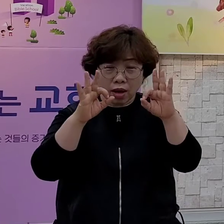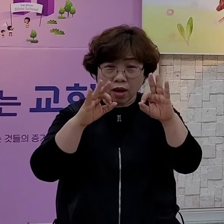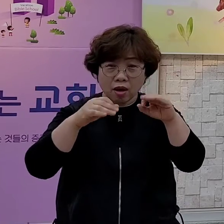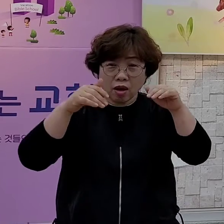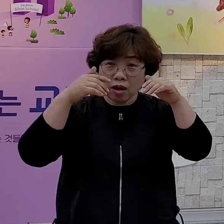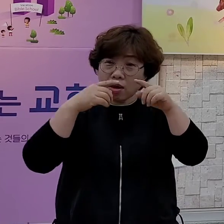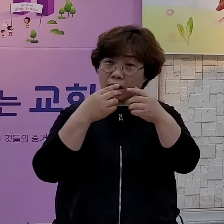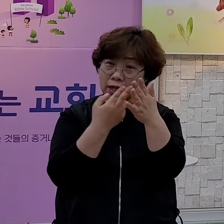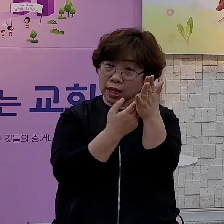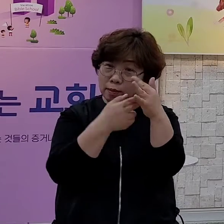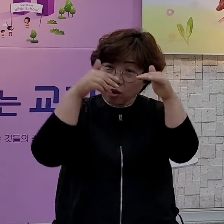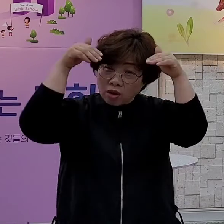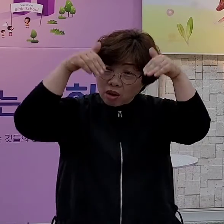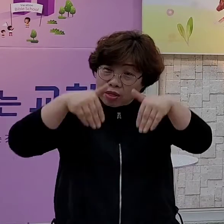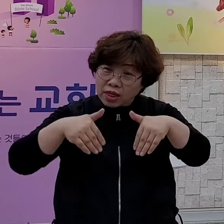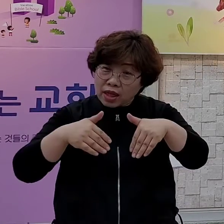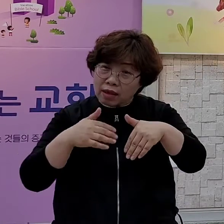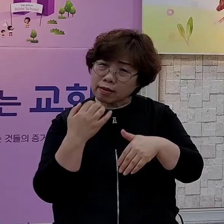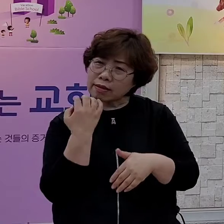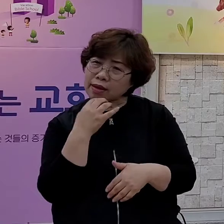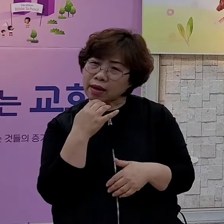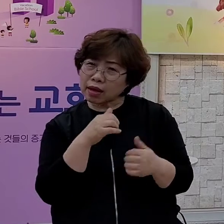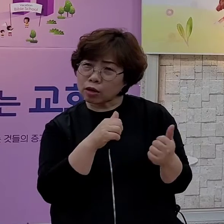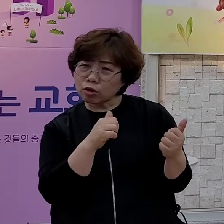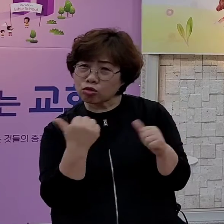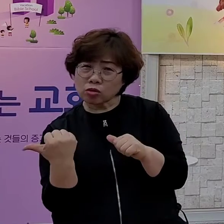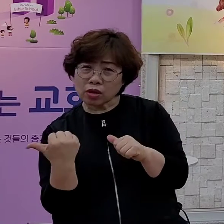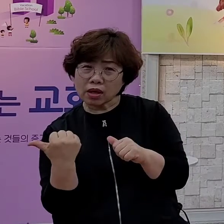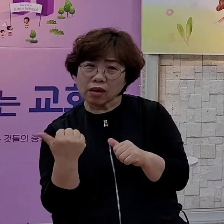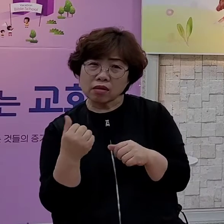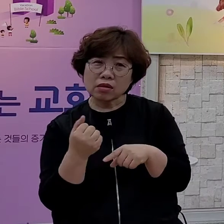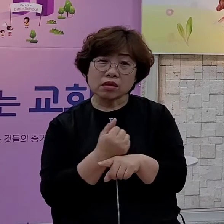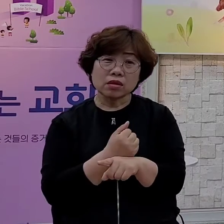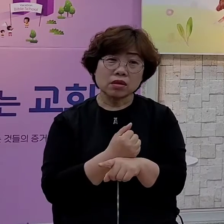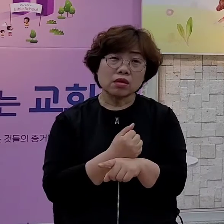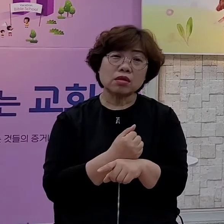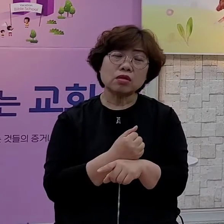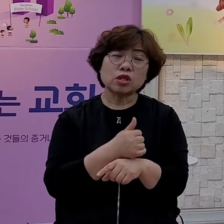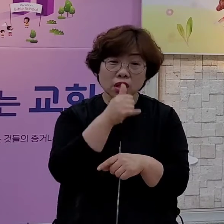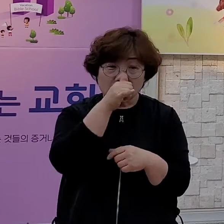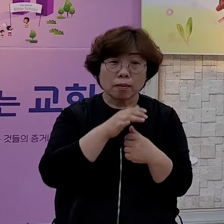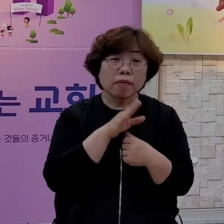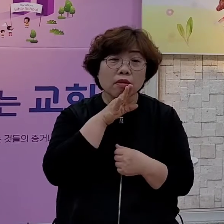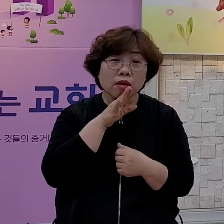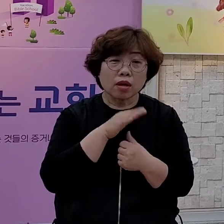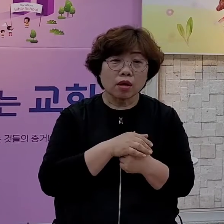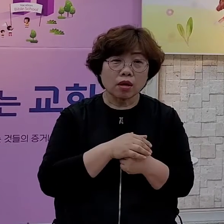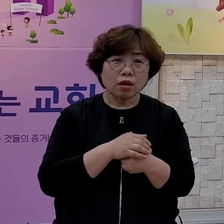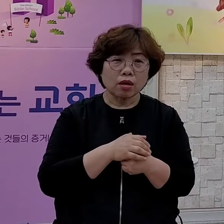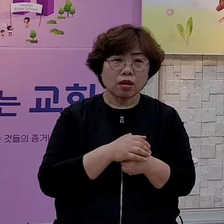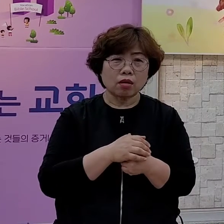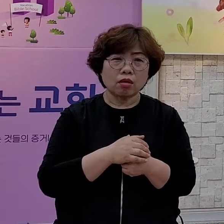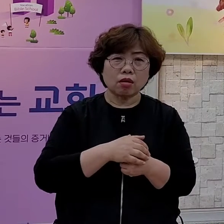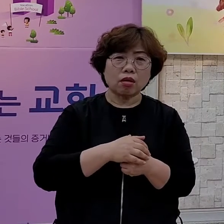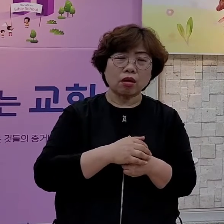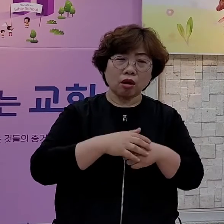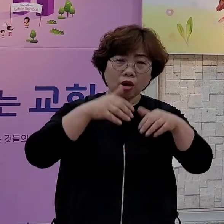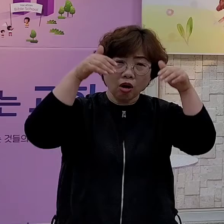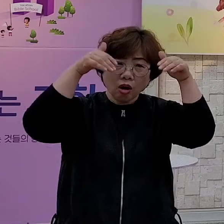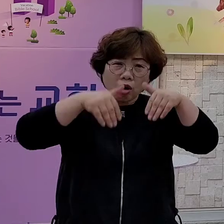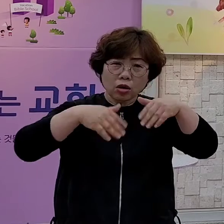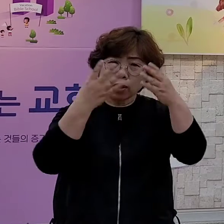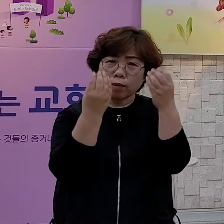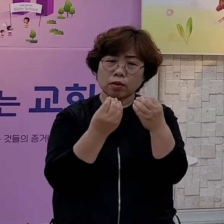자, 의미를 잘 생각해 보세요. 커튼의 빛깔이 죽었어. 이렇게 말하기도 합니다. 그런가 하면, 저